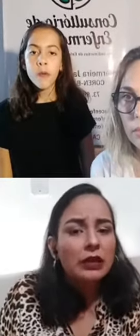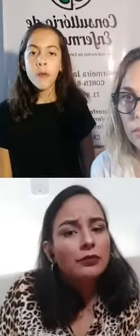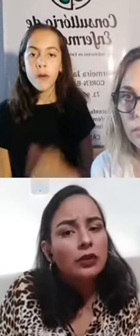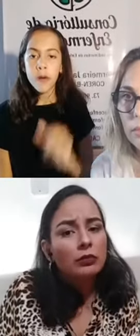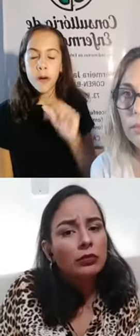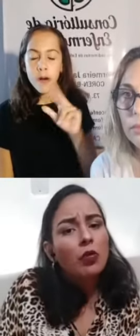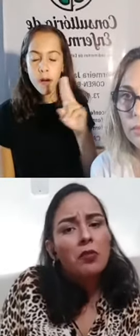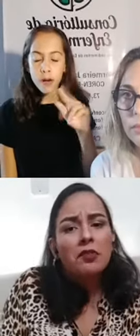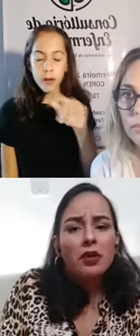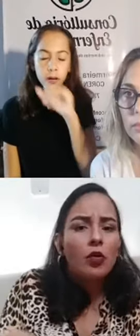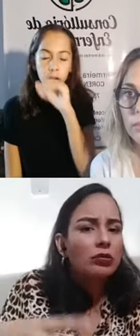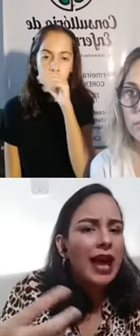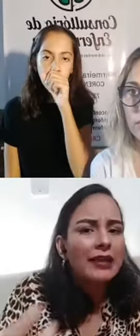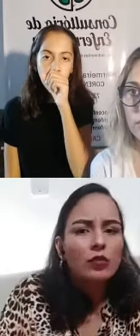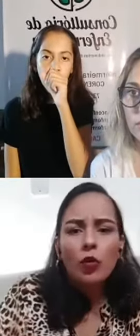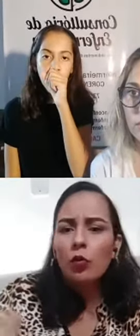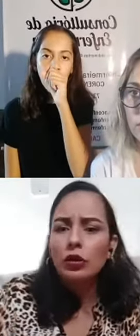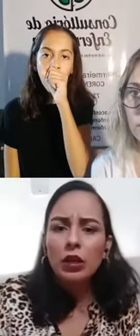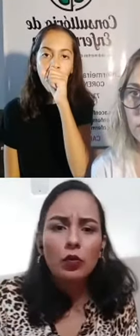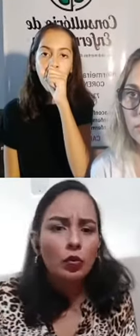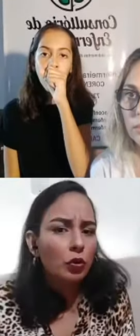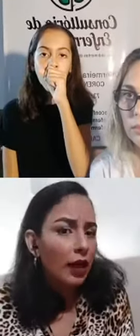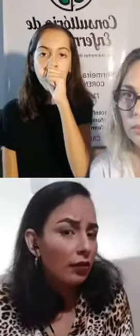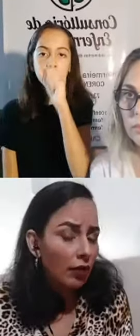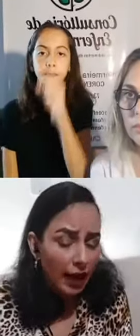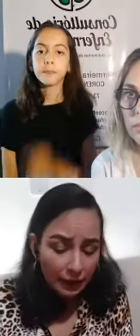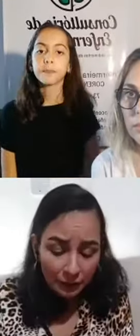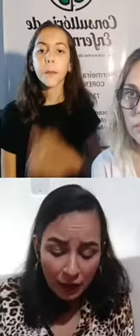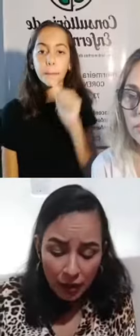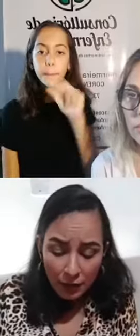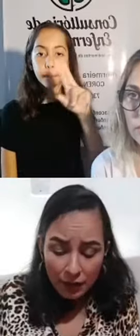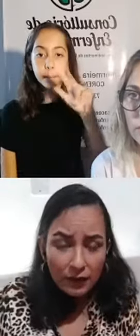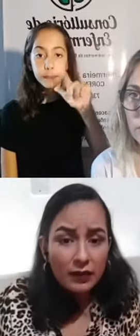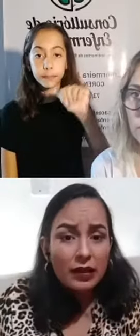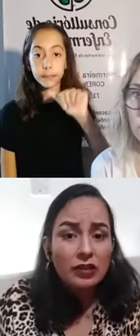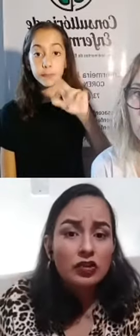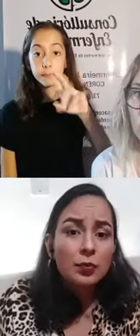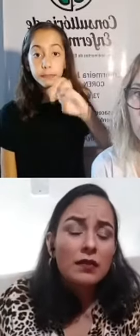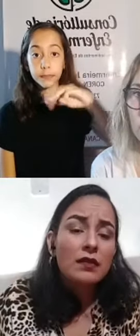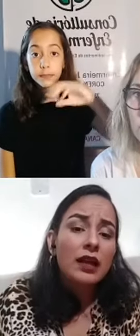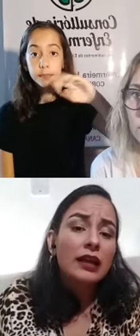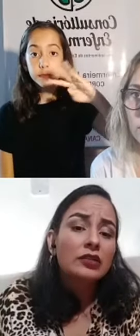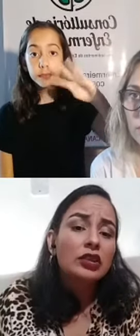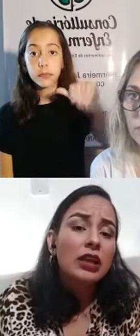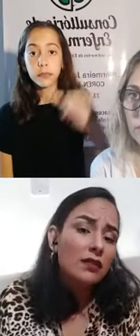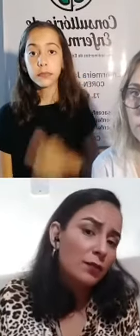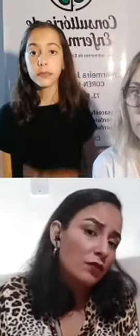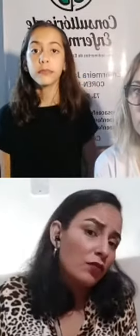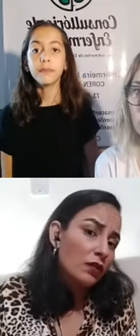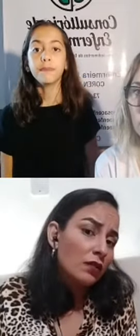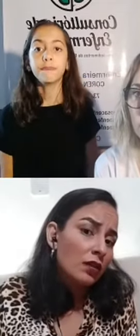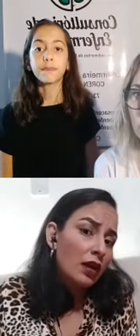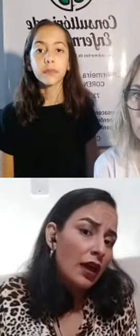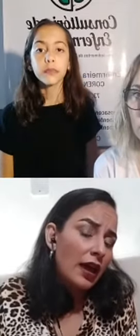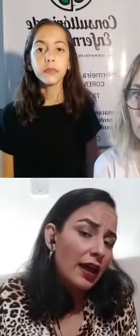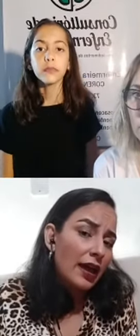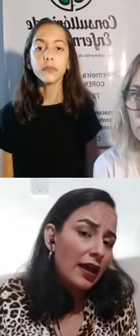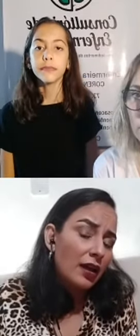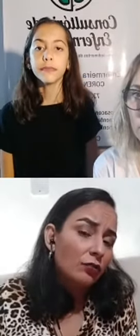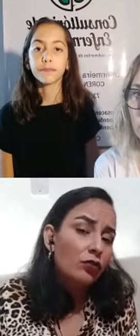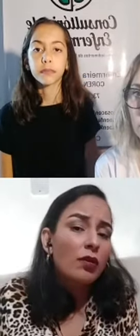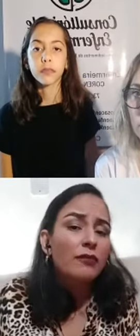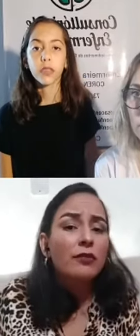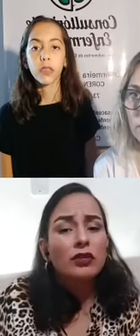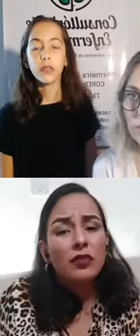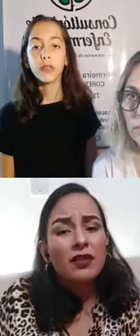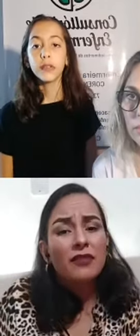manter vínculo, não contar isso como conteúdo ou carga horária. Mas assim, a gente precisa garantir que essas pessoas... eu